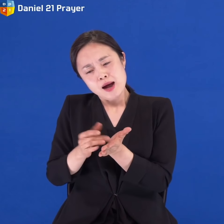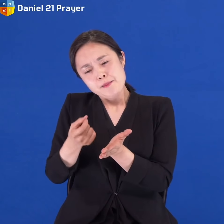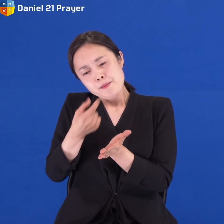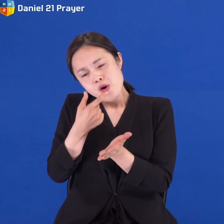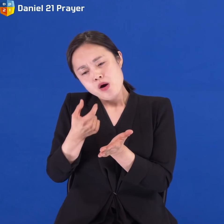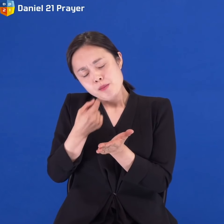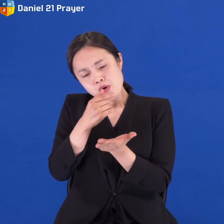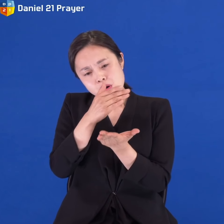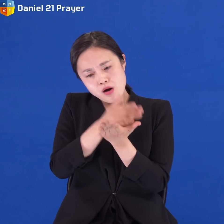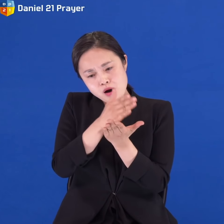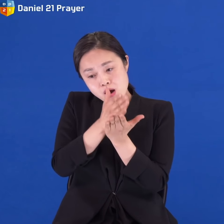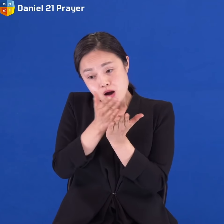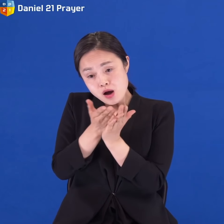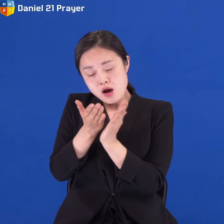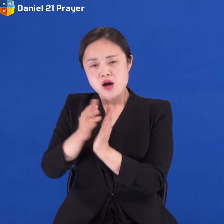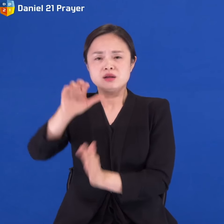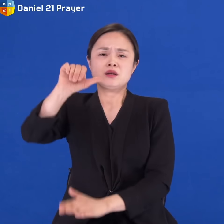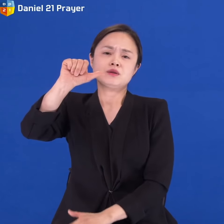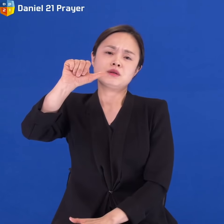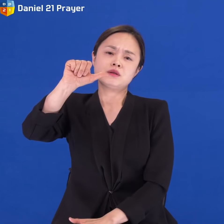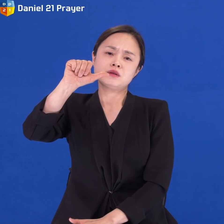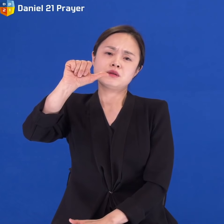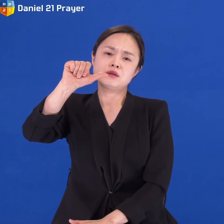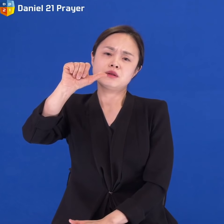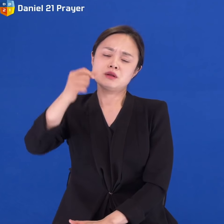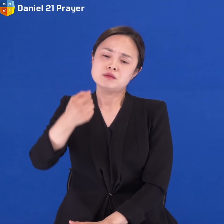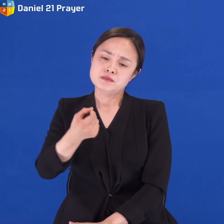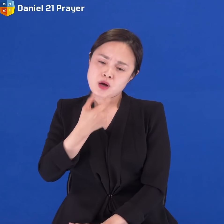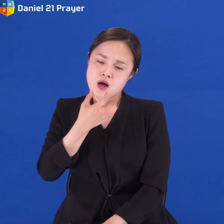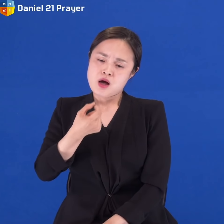되죠. 참.